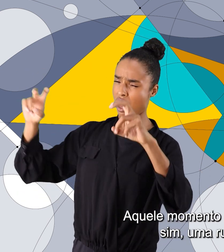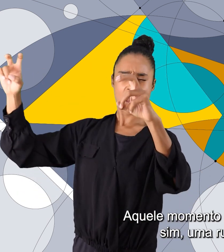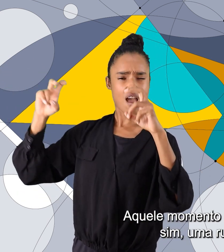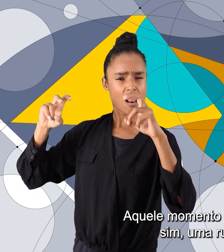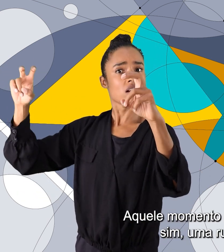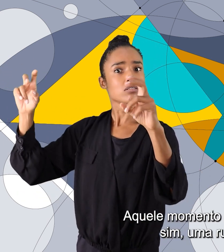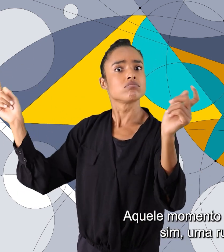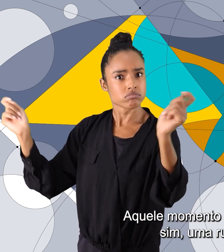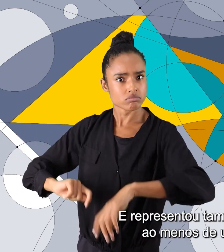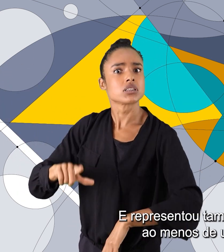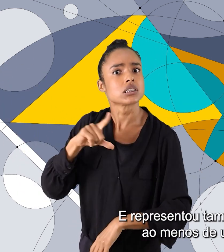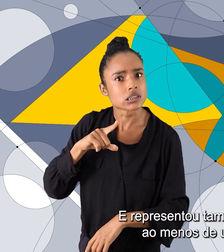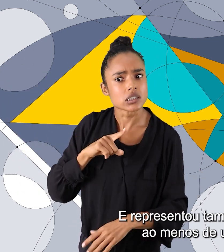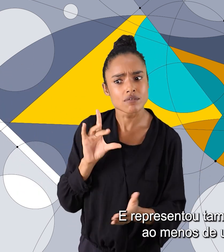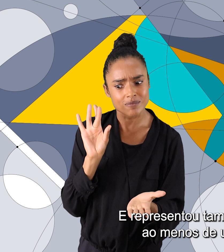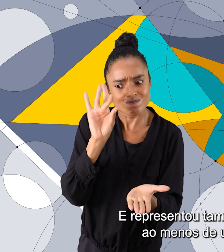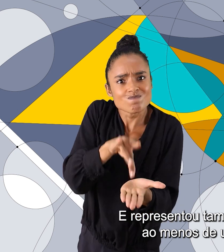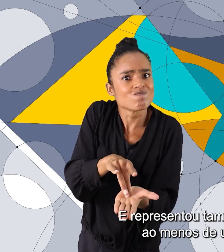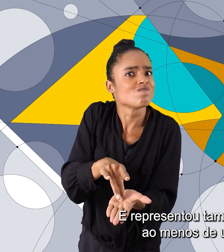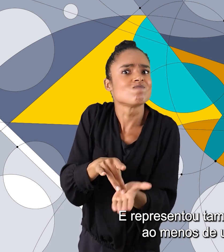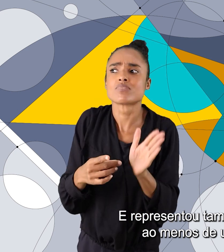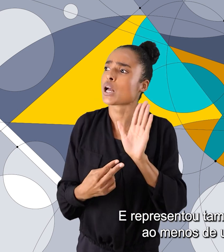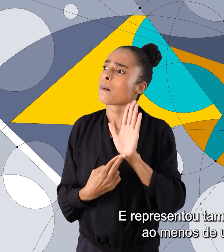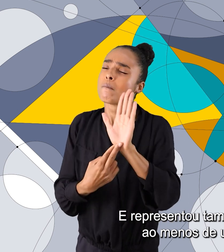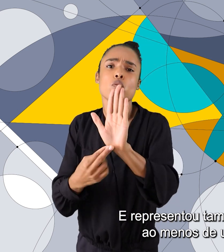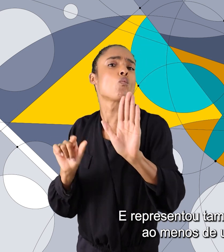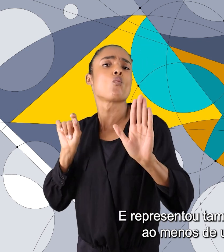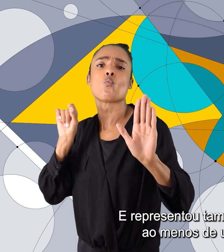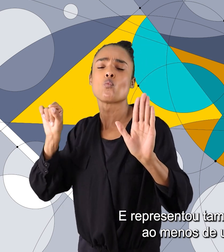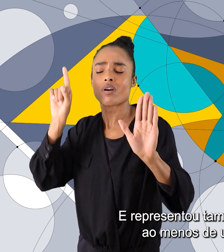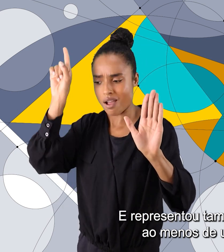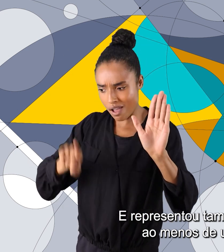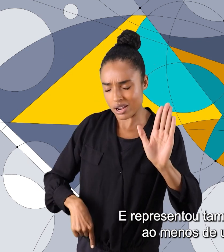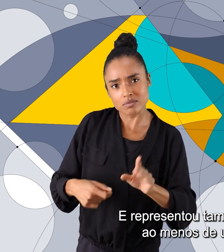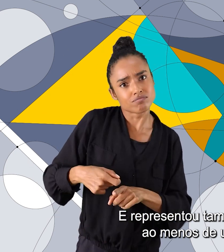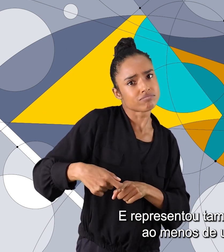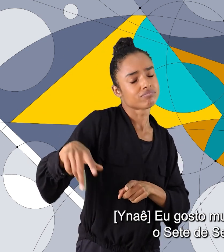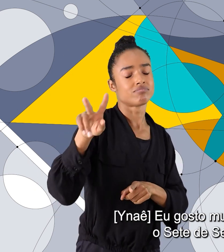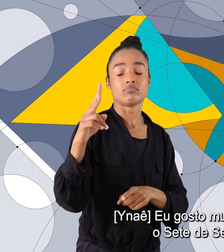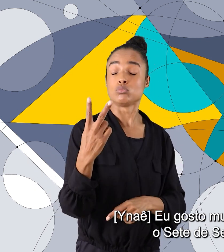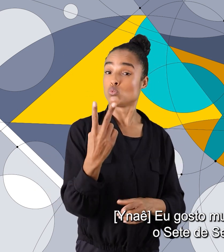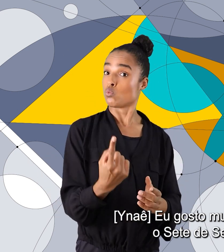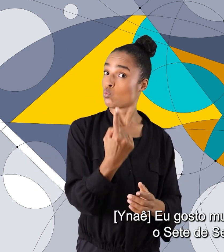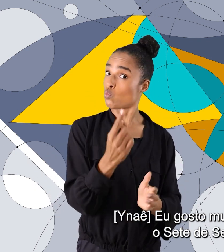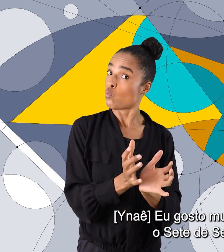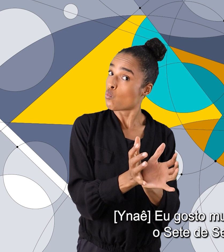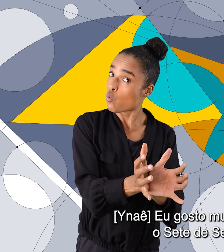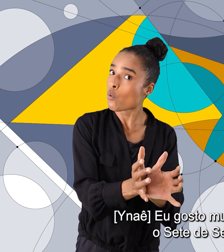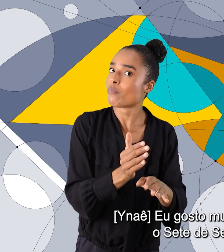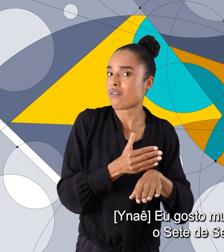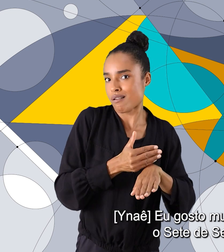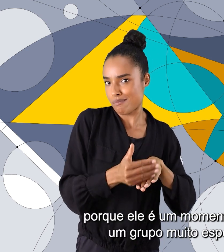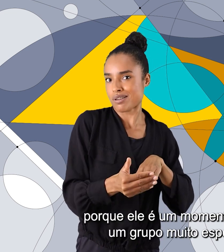uma ruptura. E representou também a vitória, ao menos de um grupo. Eu gosto muito de reforçar o